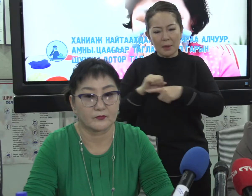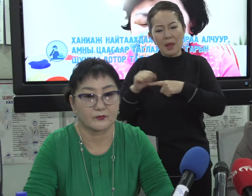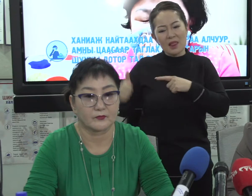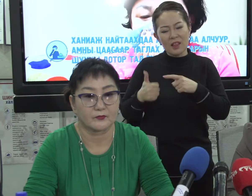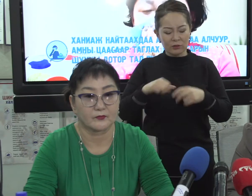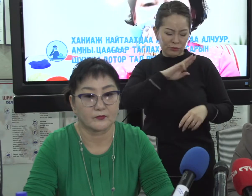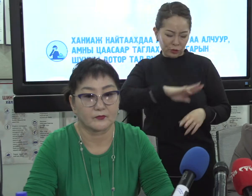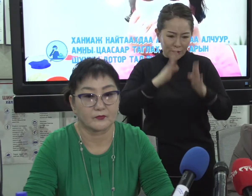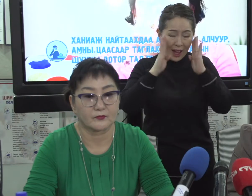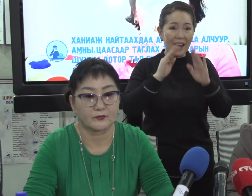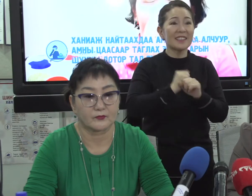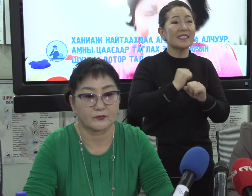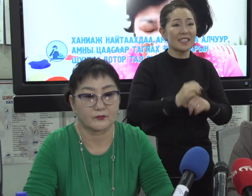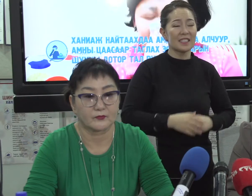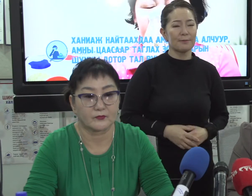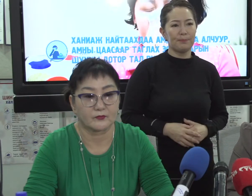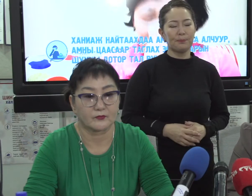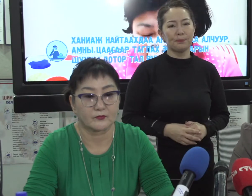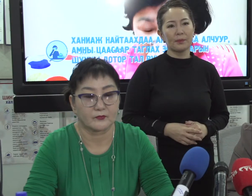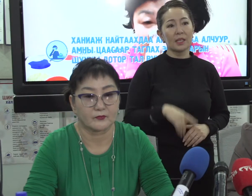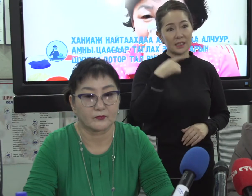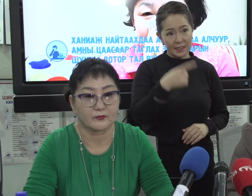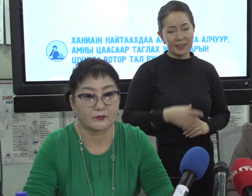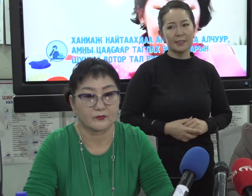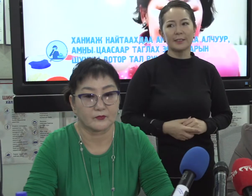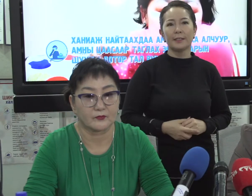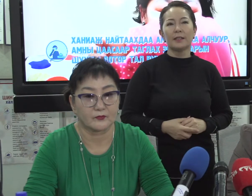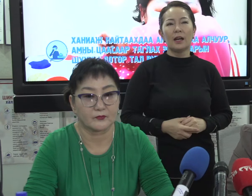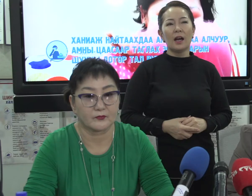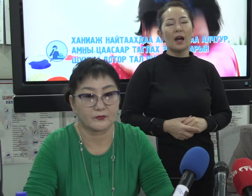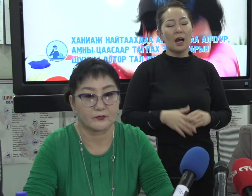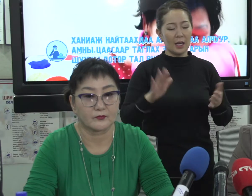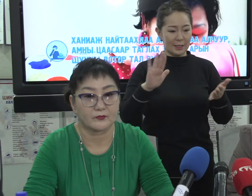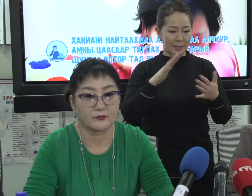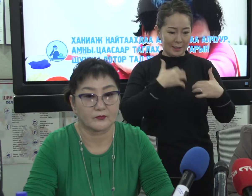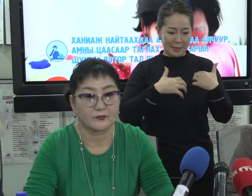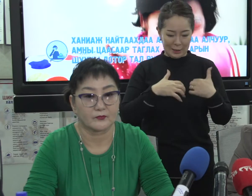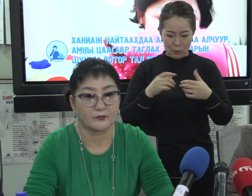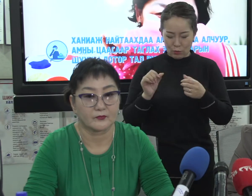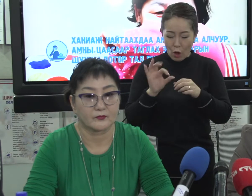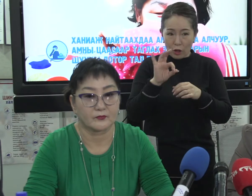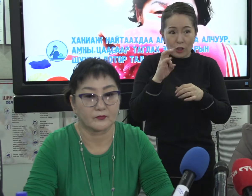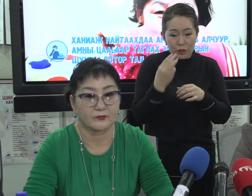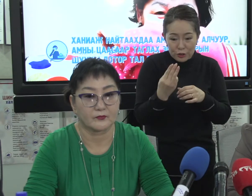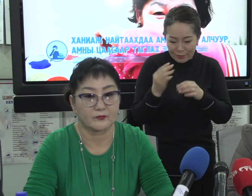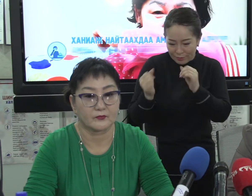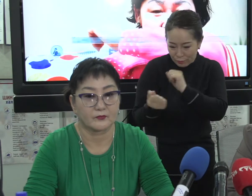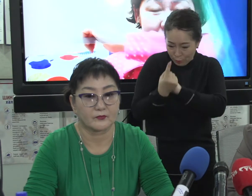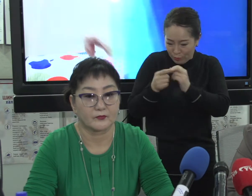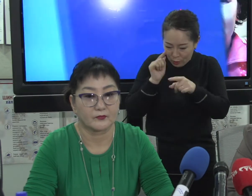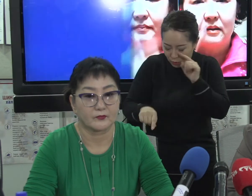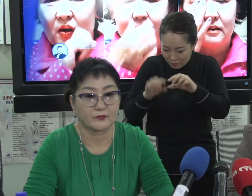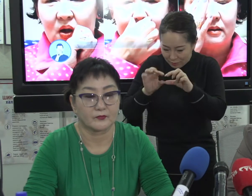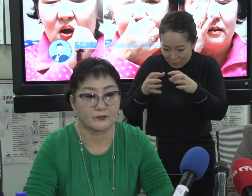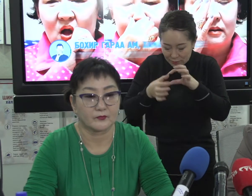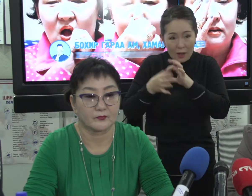бол анхаарч ажиллаж байгаа гэдгээ бол хэлээ. За ингээд төргөвчлсэн онцлогоодыг оруулж ирэх тал дээр бид нэр холбогдох